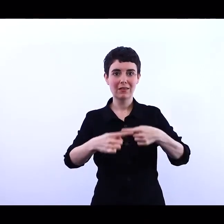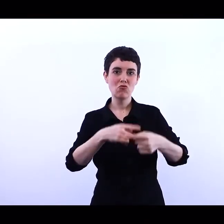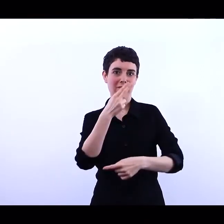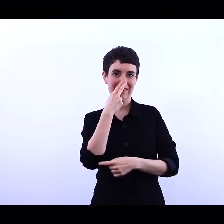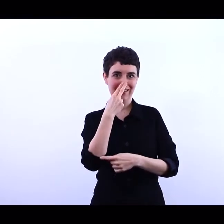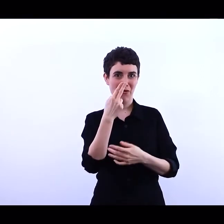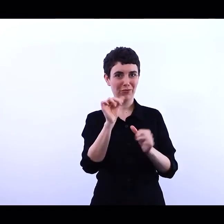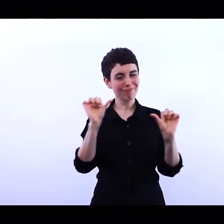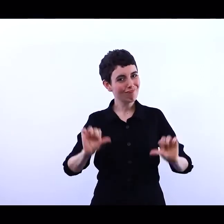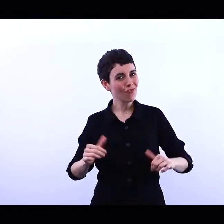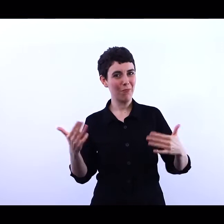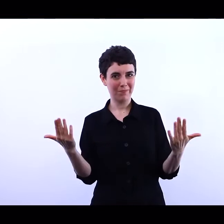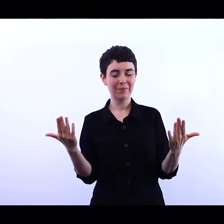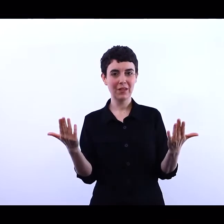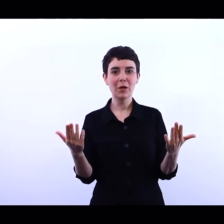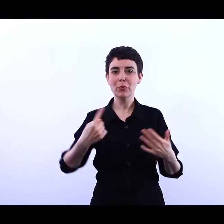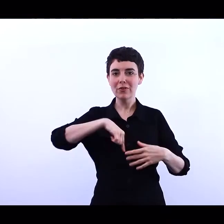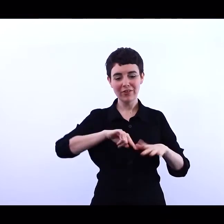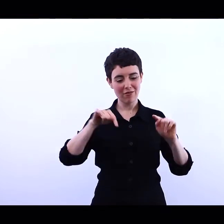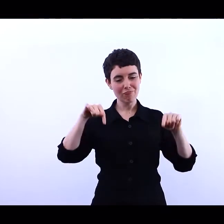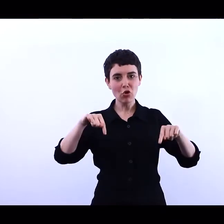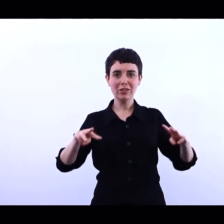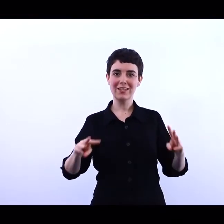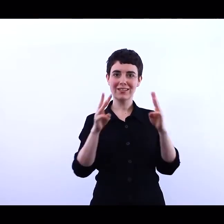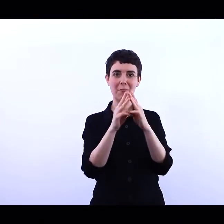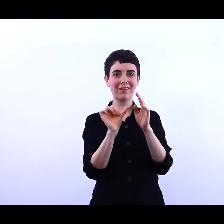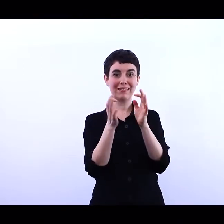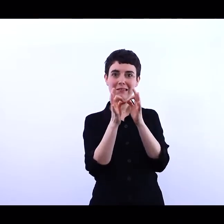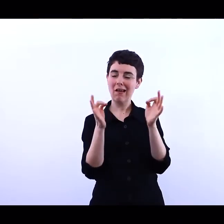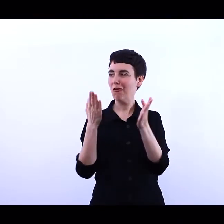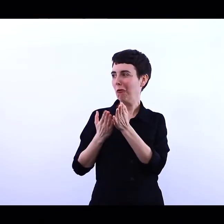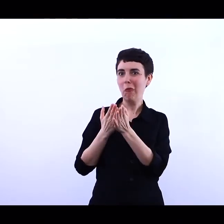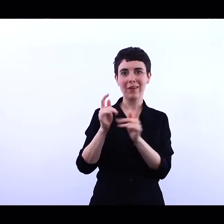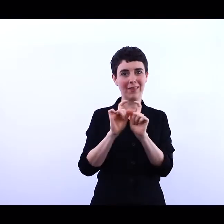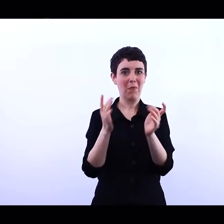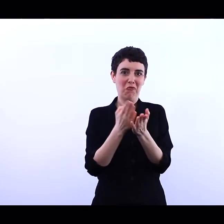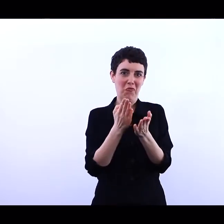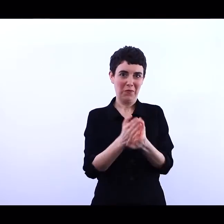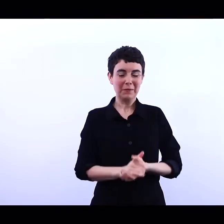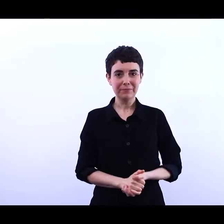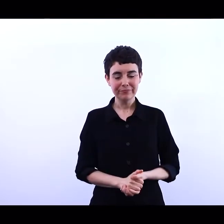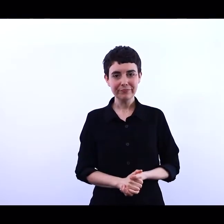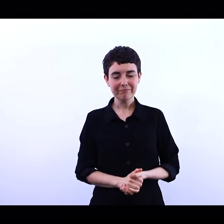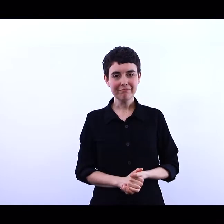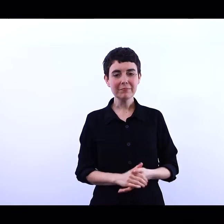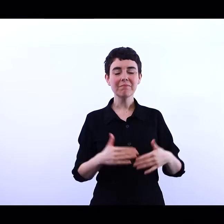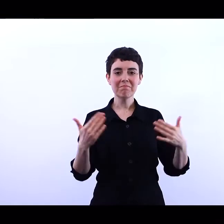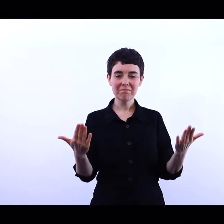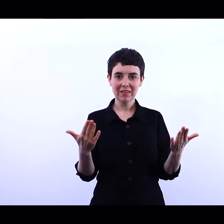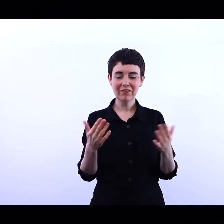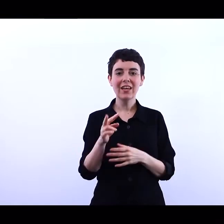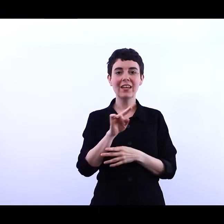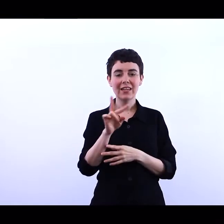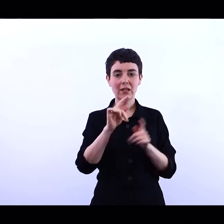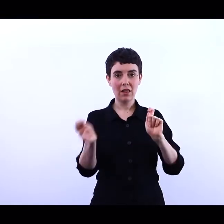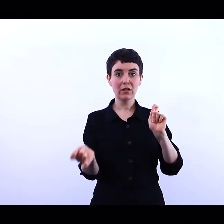Also genau das, was wir auf diesem Summit hier heute am ersten Tag auch schon die ganze Zeit besprochen haben. Making Digital